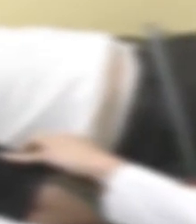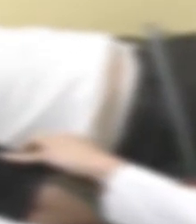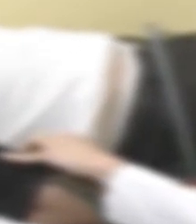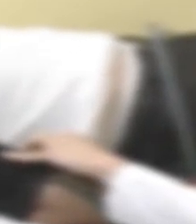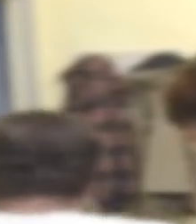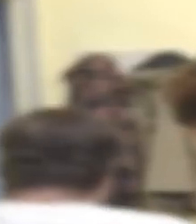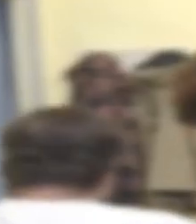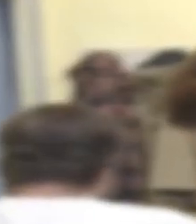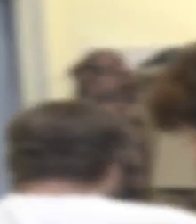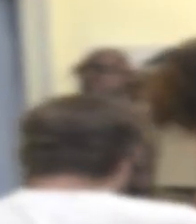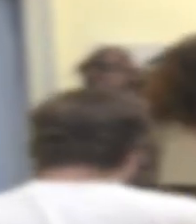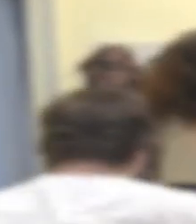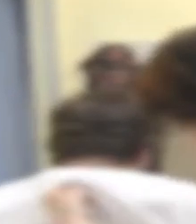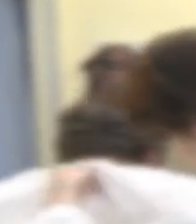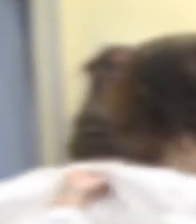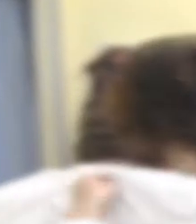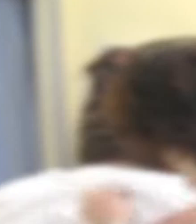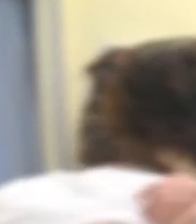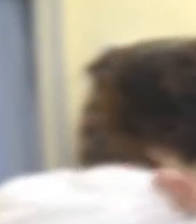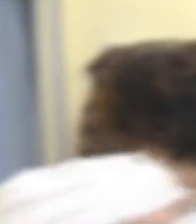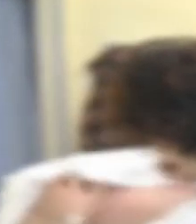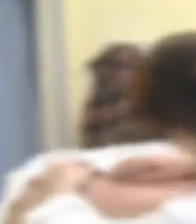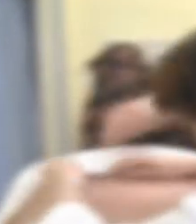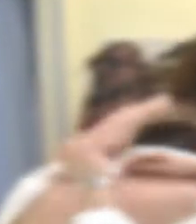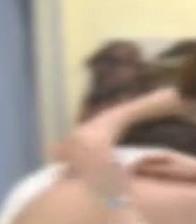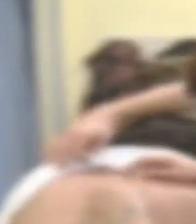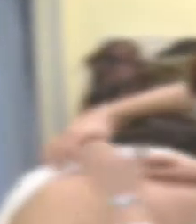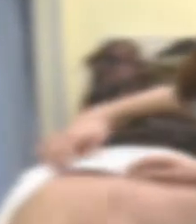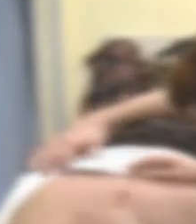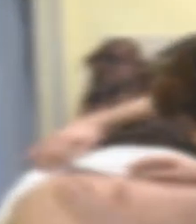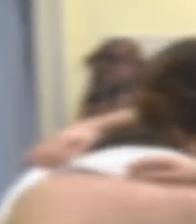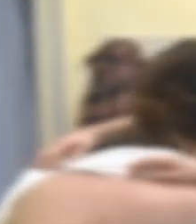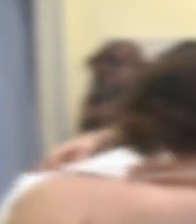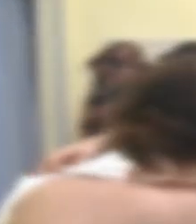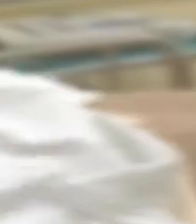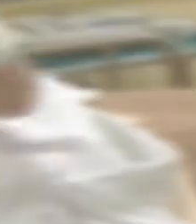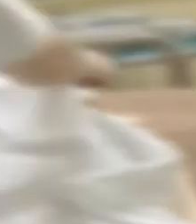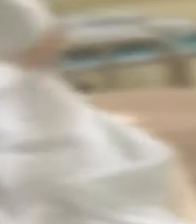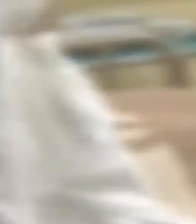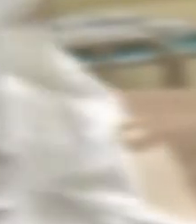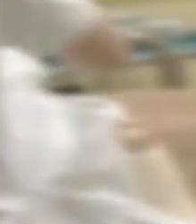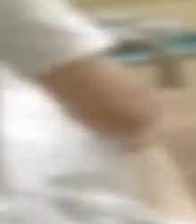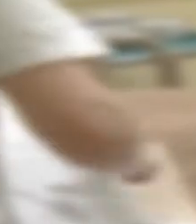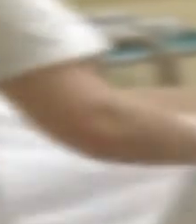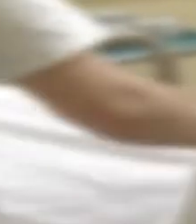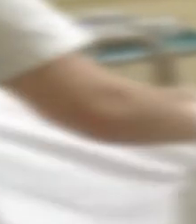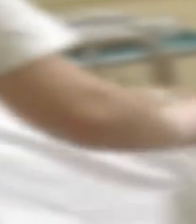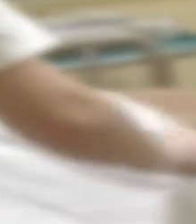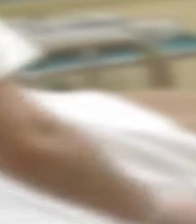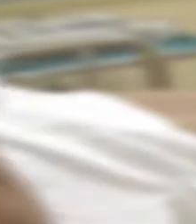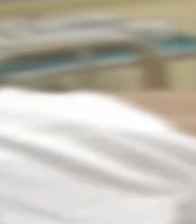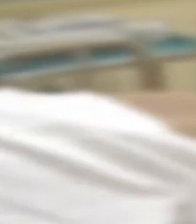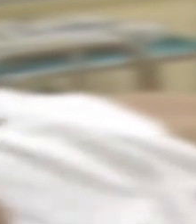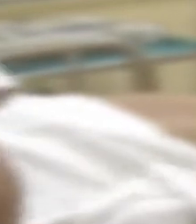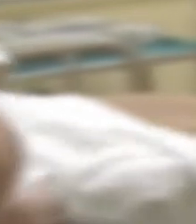scenari sia nella fase della diagnostica che in quella della cura, attraverso un piano che replicherà come base i numeri portati ai massimi